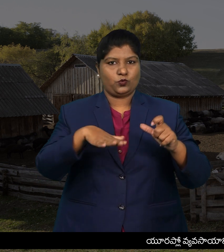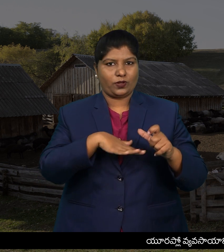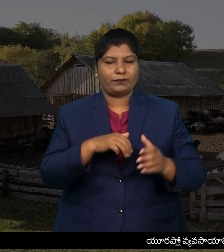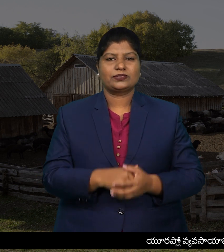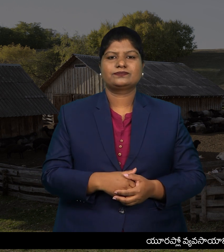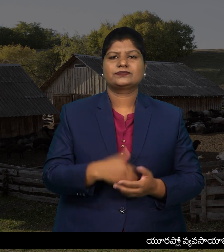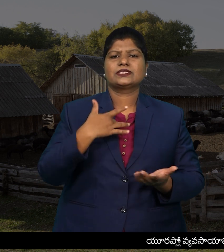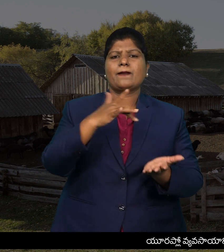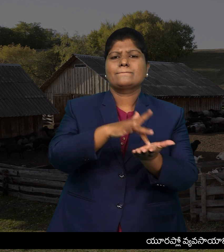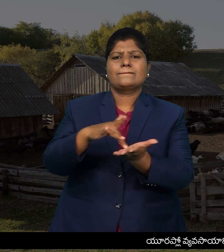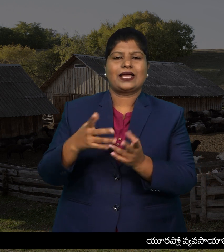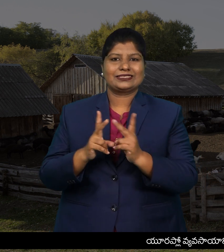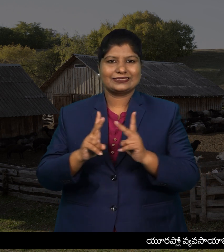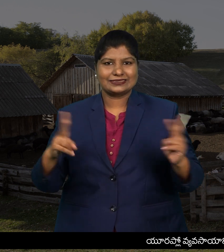పెద్ద ఎత్తున వ్యవసాయానికి దారితీసింది.